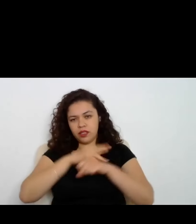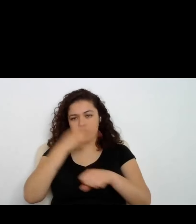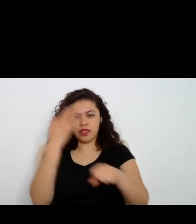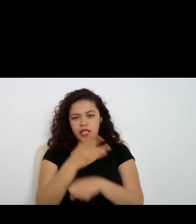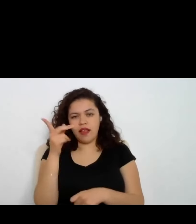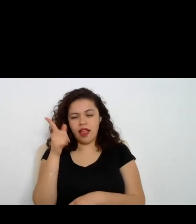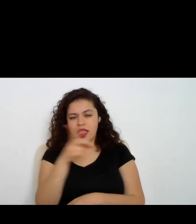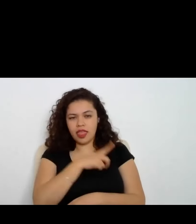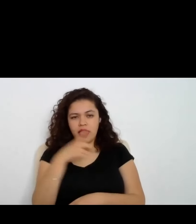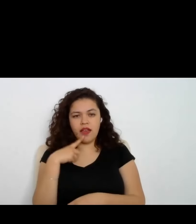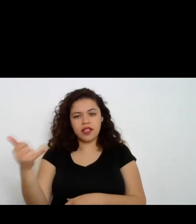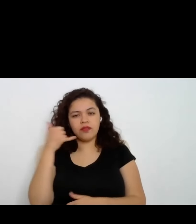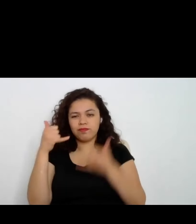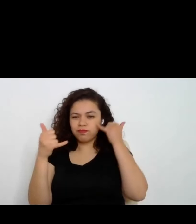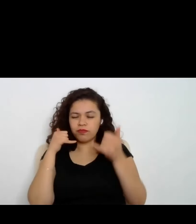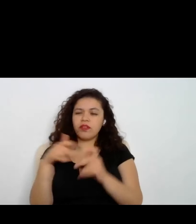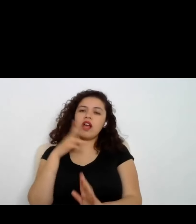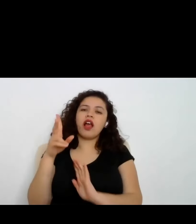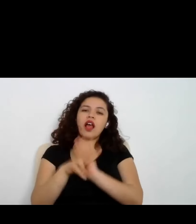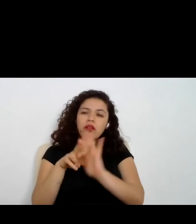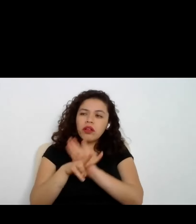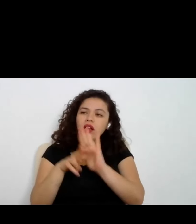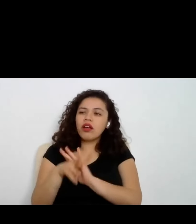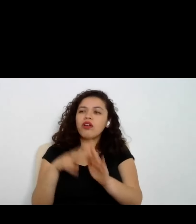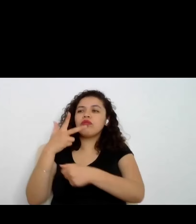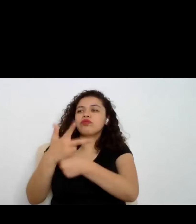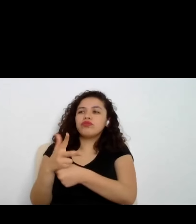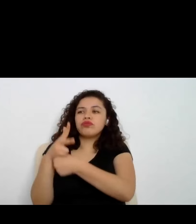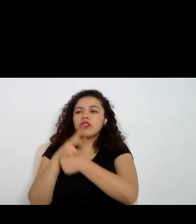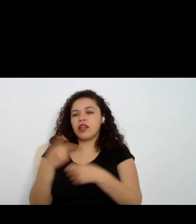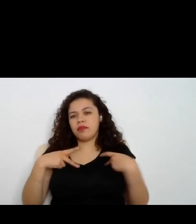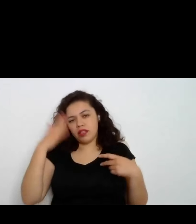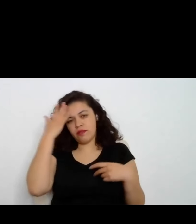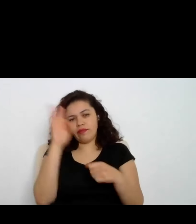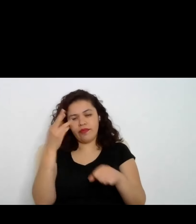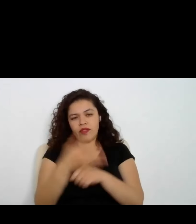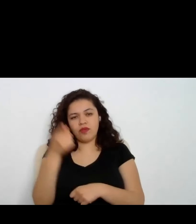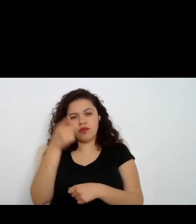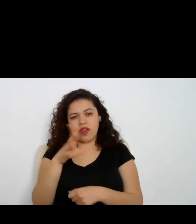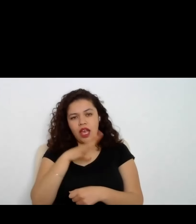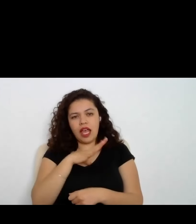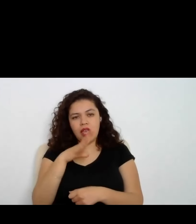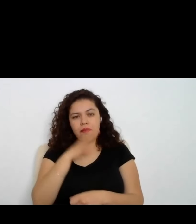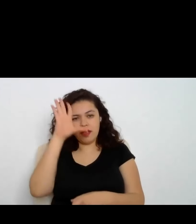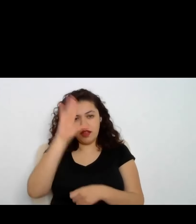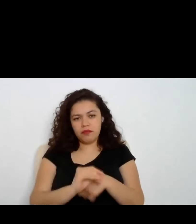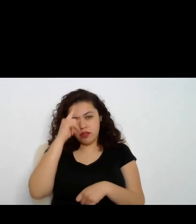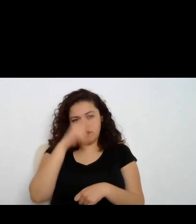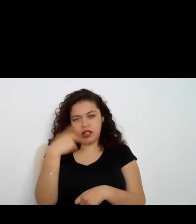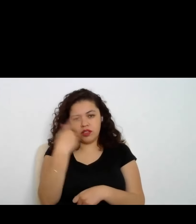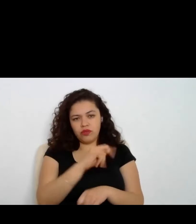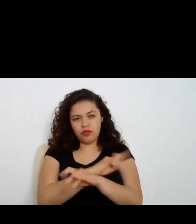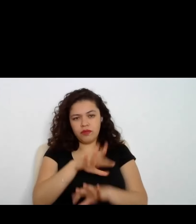que grabar esas llamadas y en donde le preguntemos al titular que si consiente el tratamiento de sus